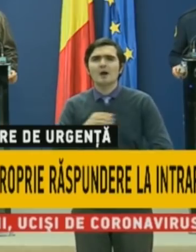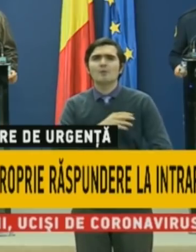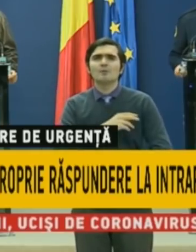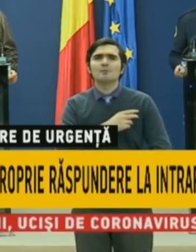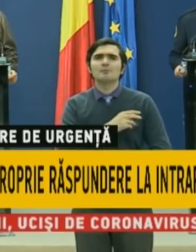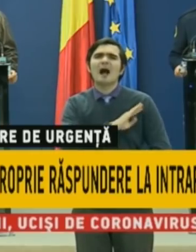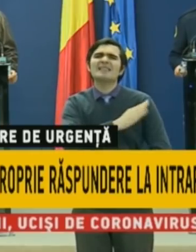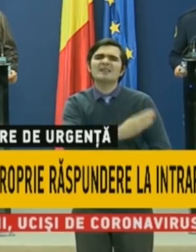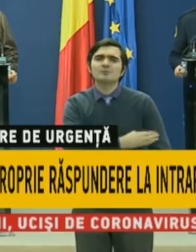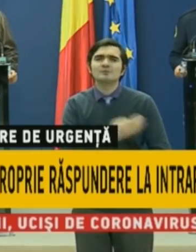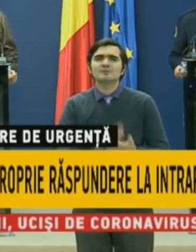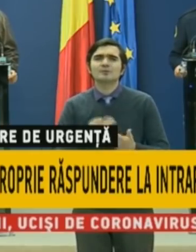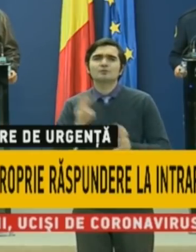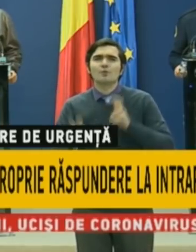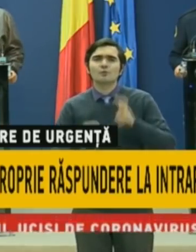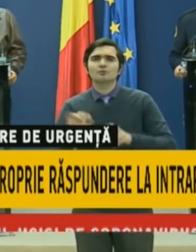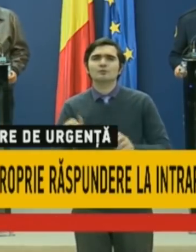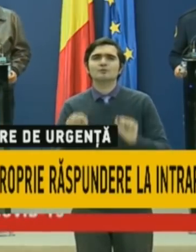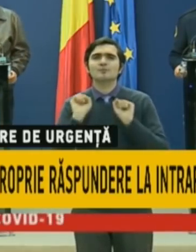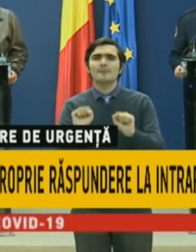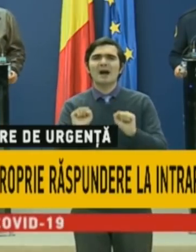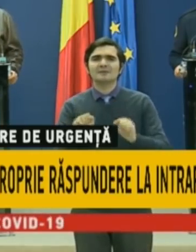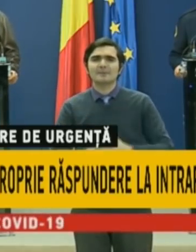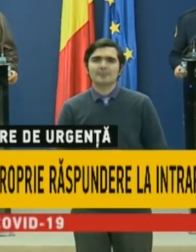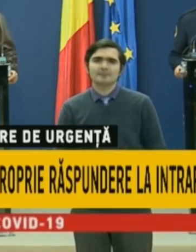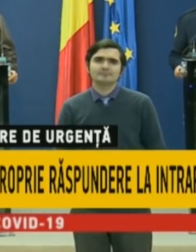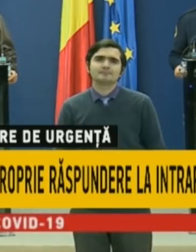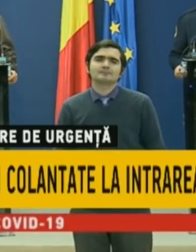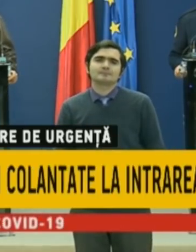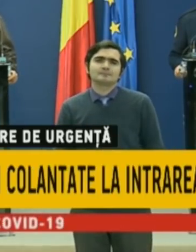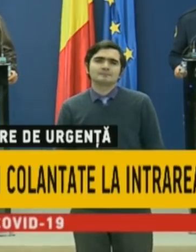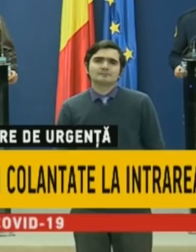și de pază pe linie silvică.